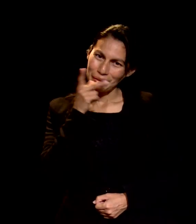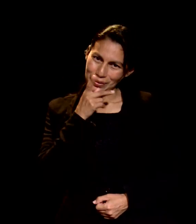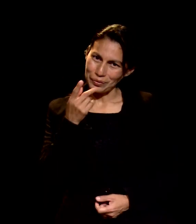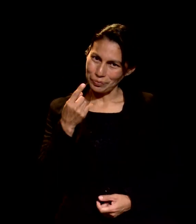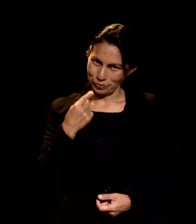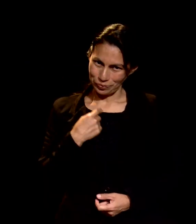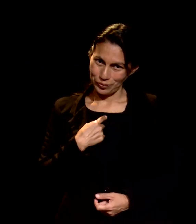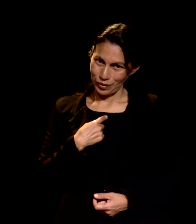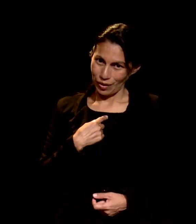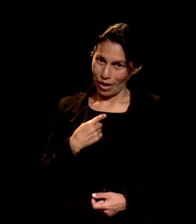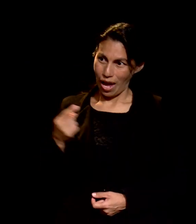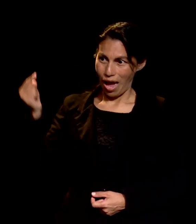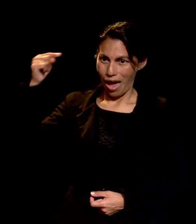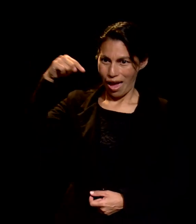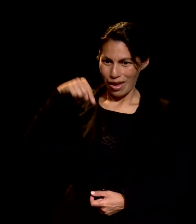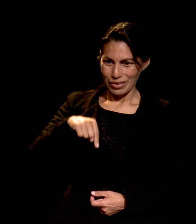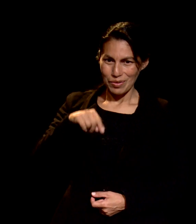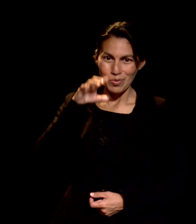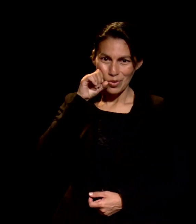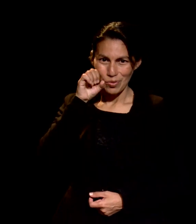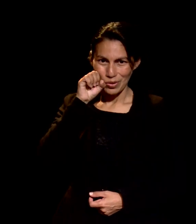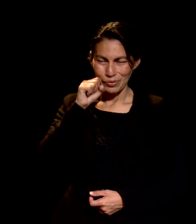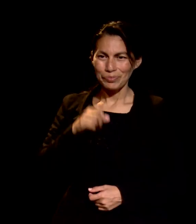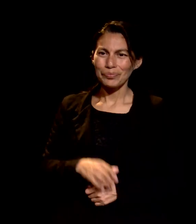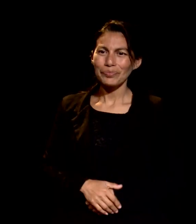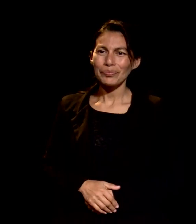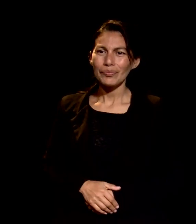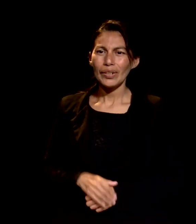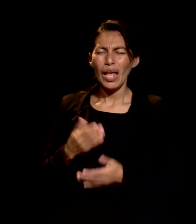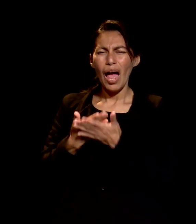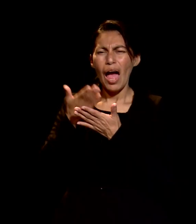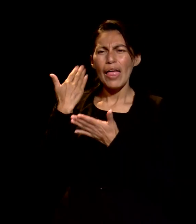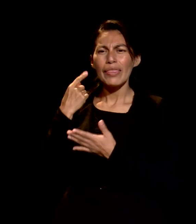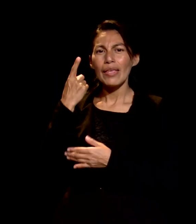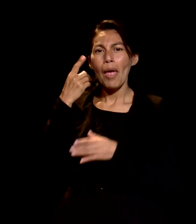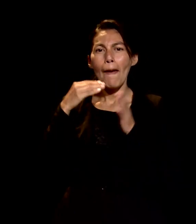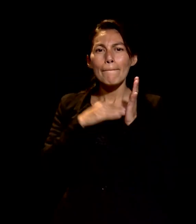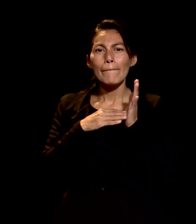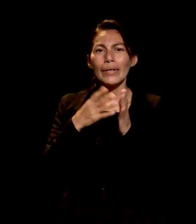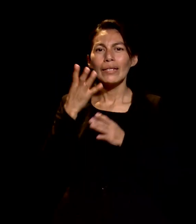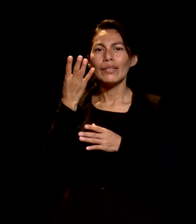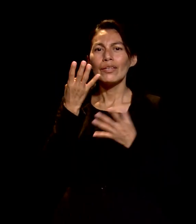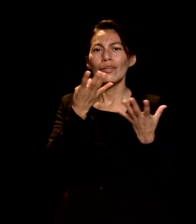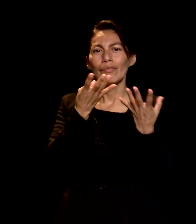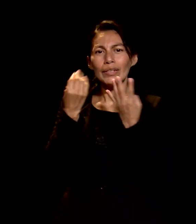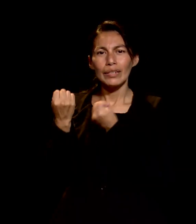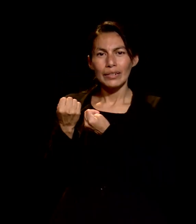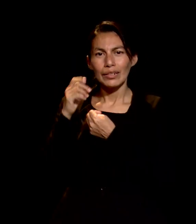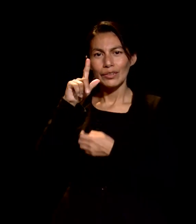llegué aquí a Montemorelos para estudiar teología en 1975